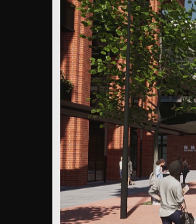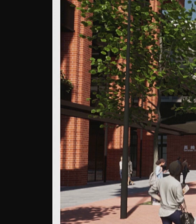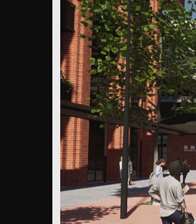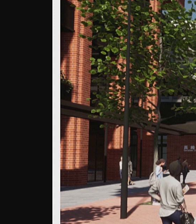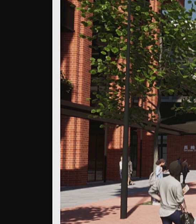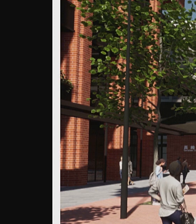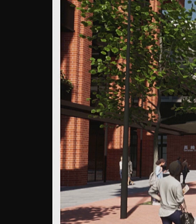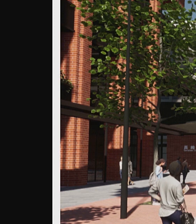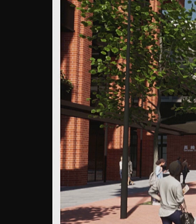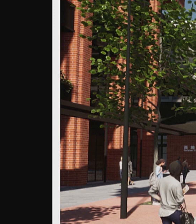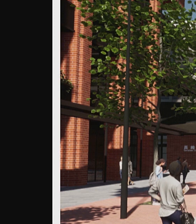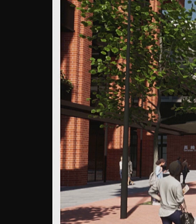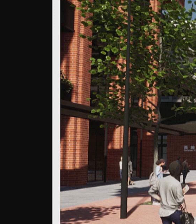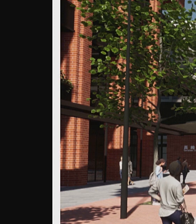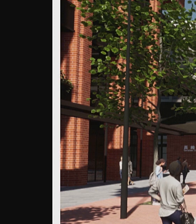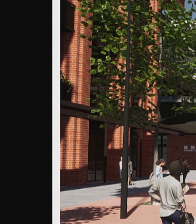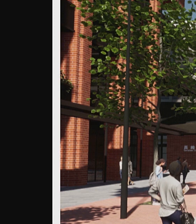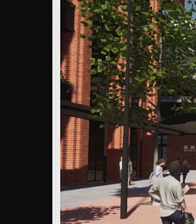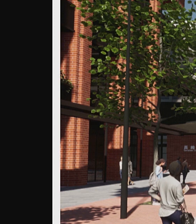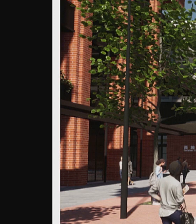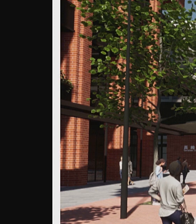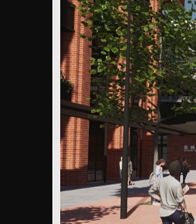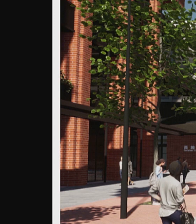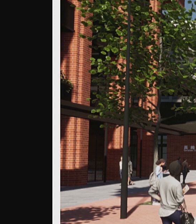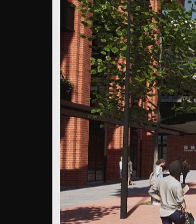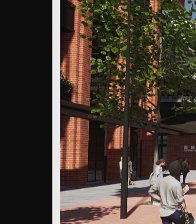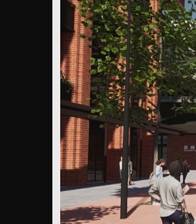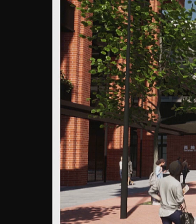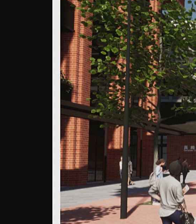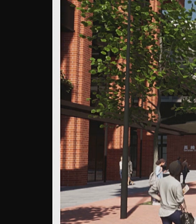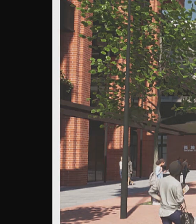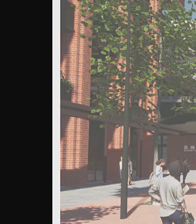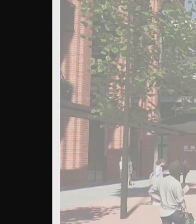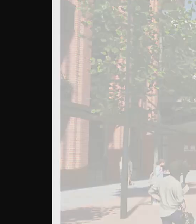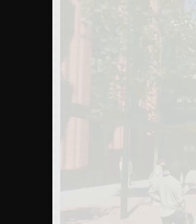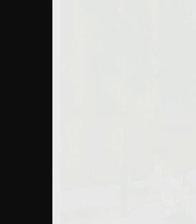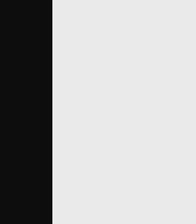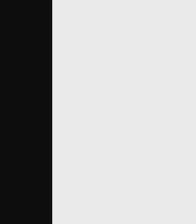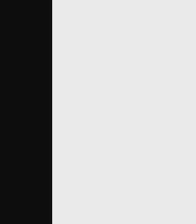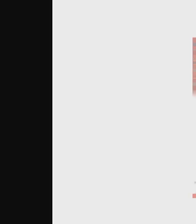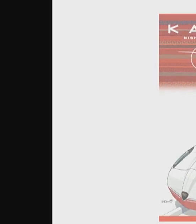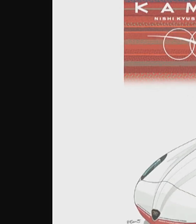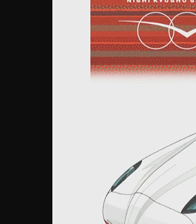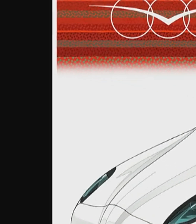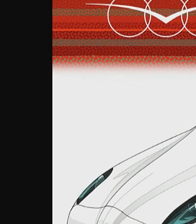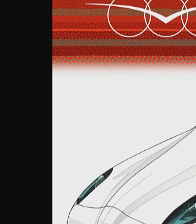そしてやがて秋になると新幹線が開通をします